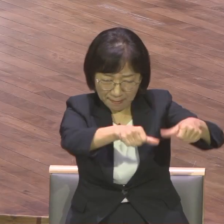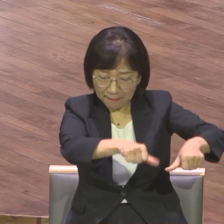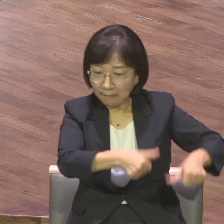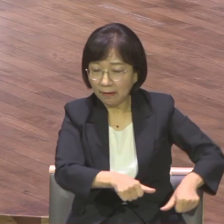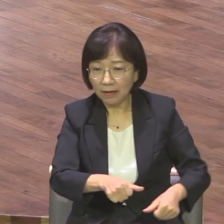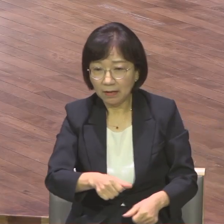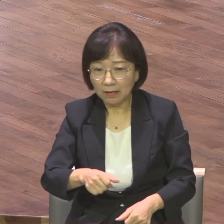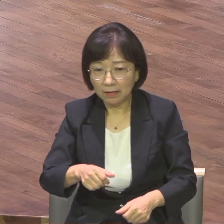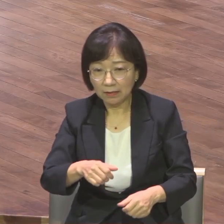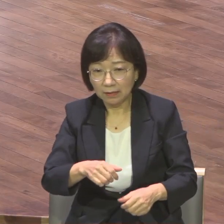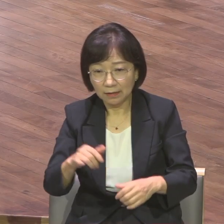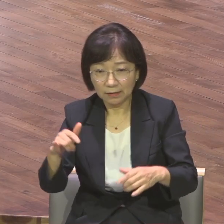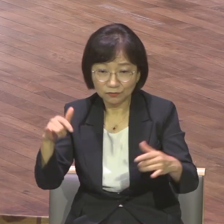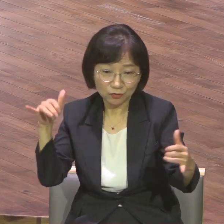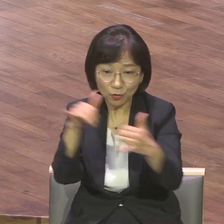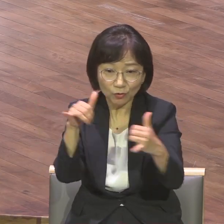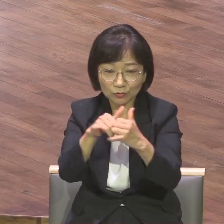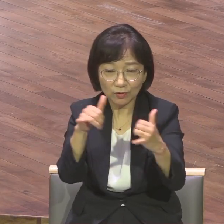파괴시키고